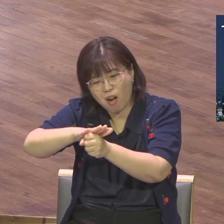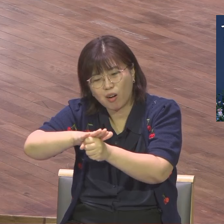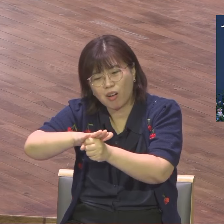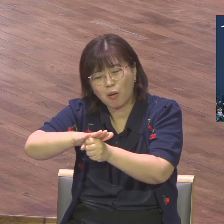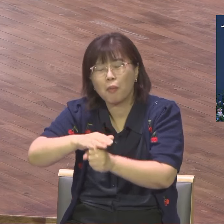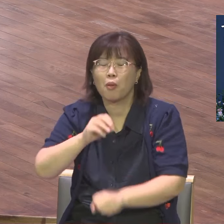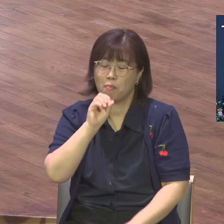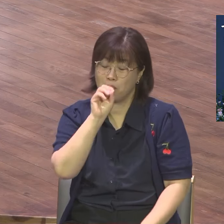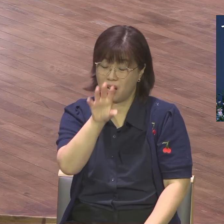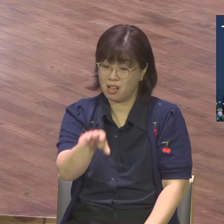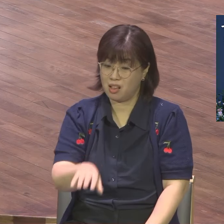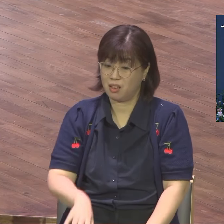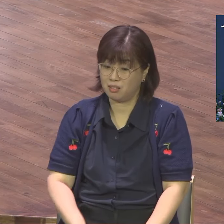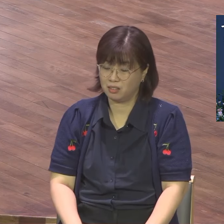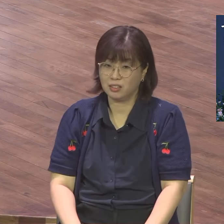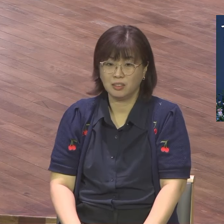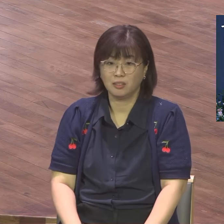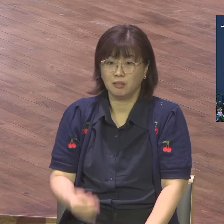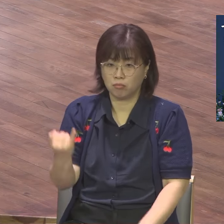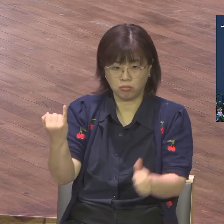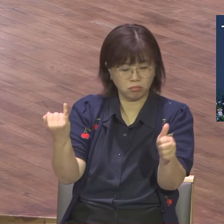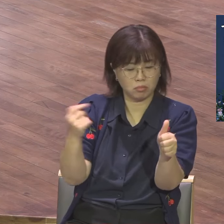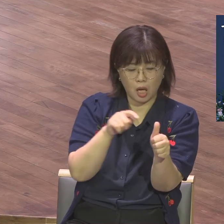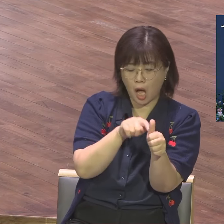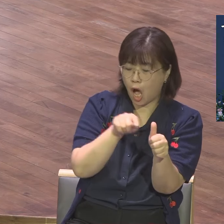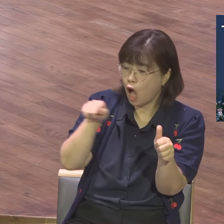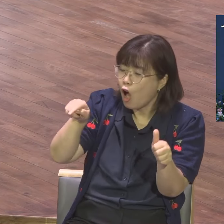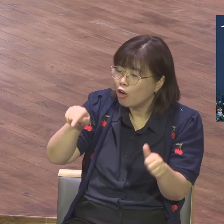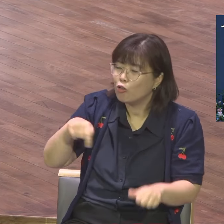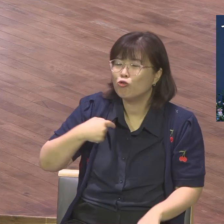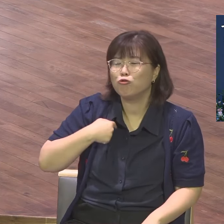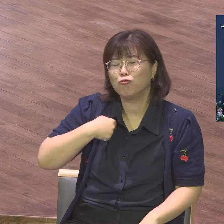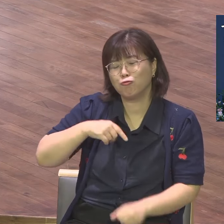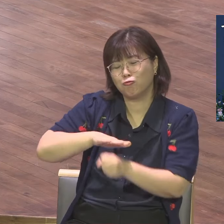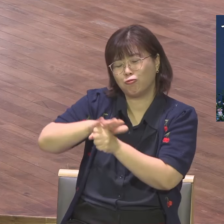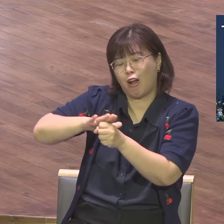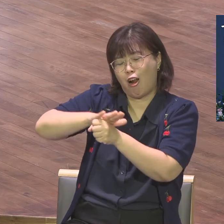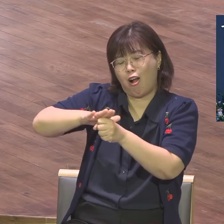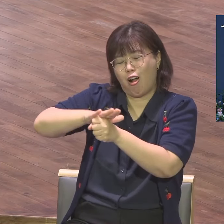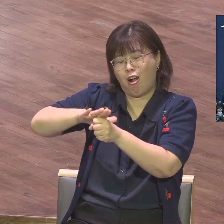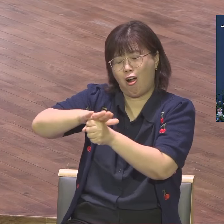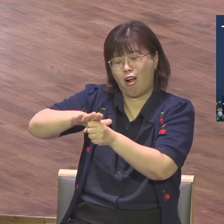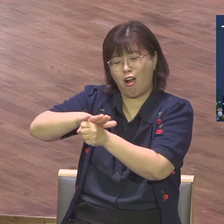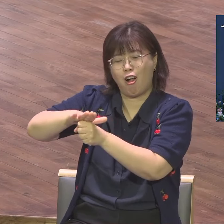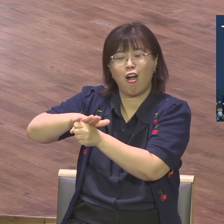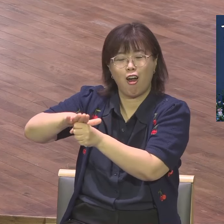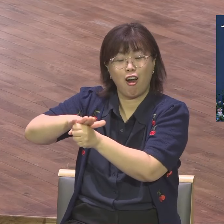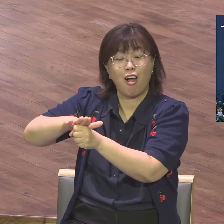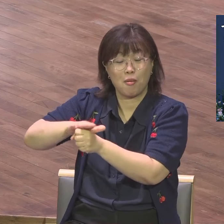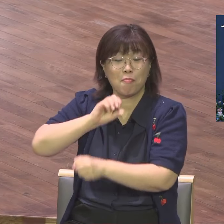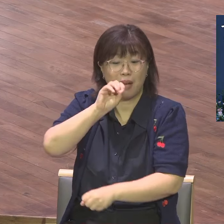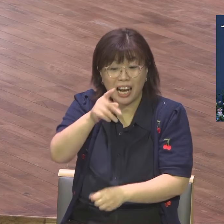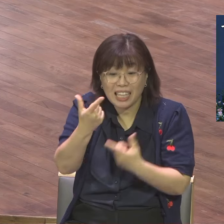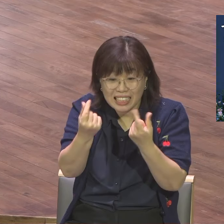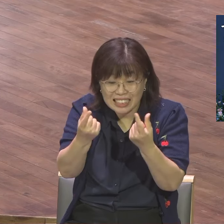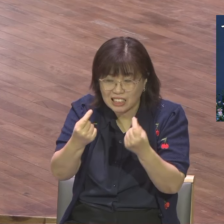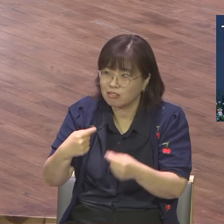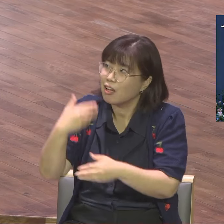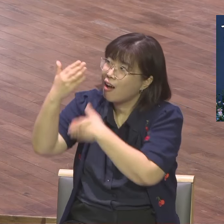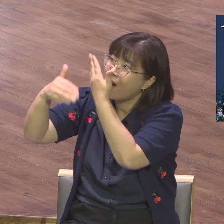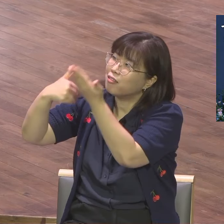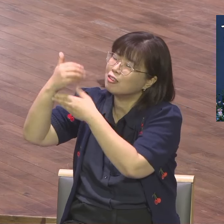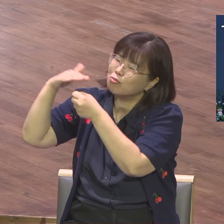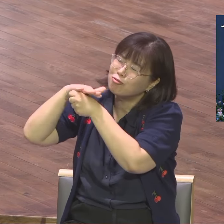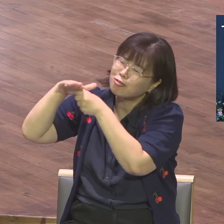술람미를 향하여 내 사랑아. 그리스도가 나를 향해서 내 사랑아. 계속 부르면서 다가오고 있지.